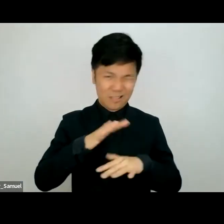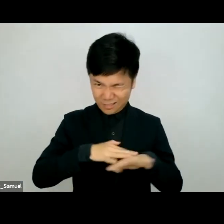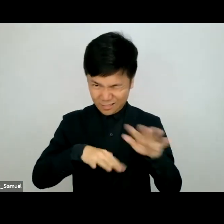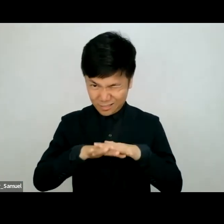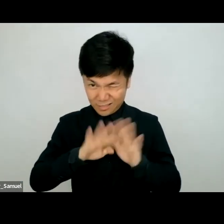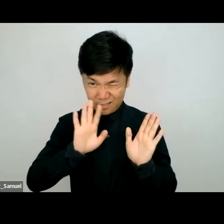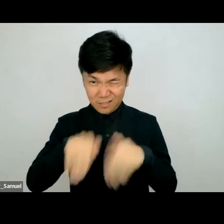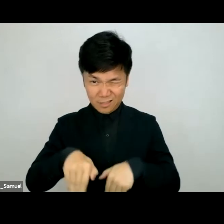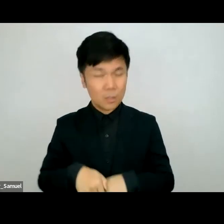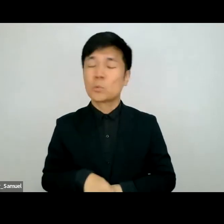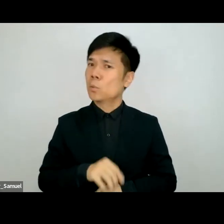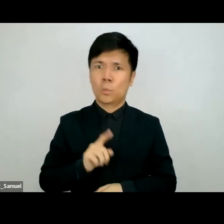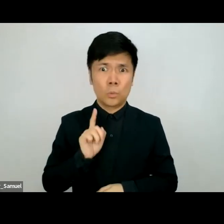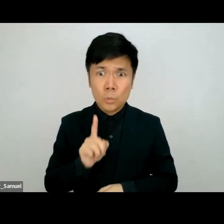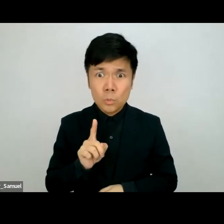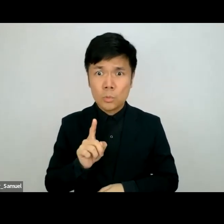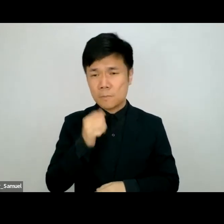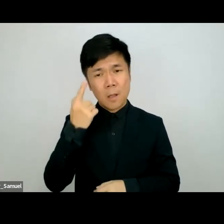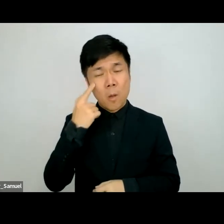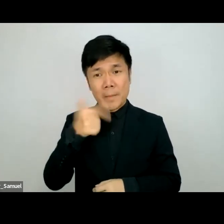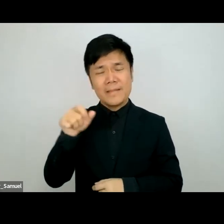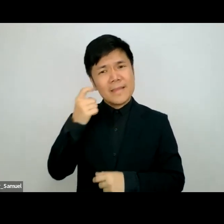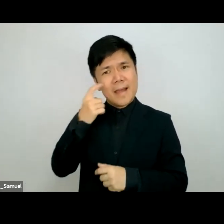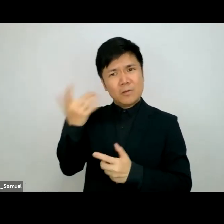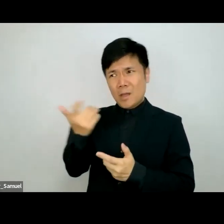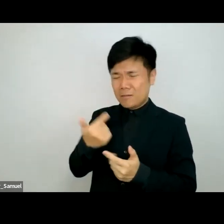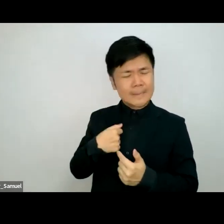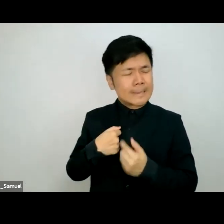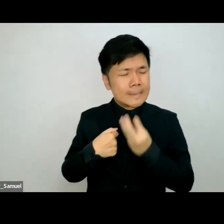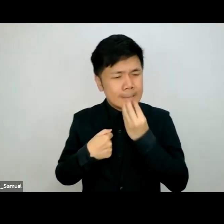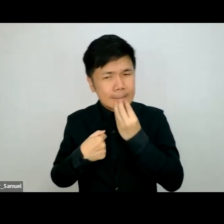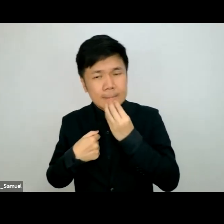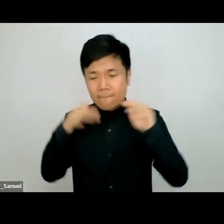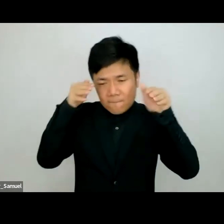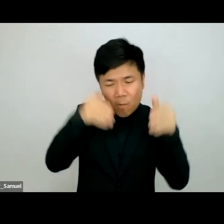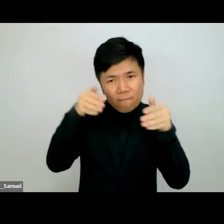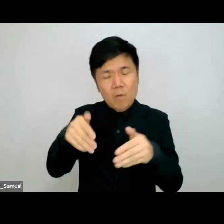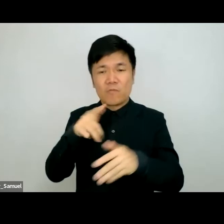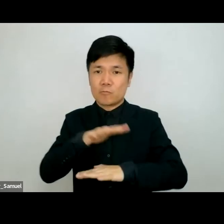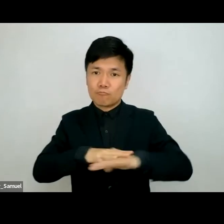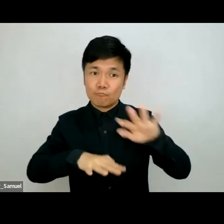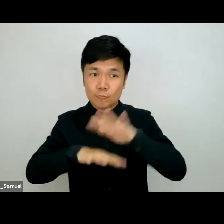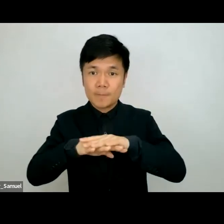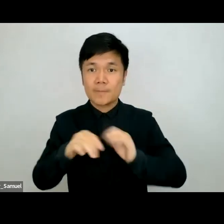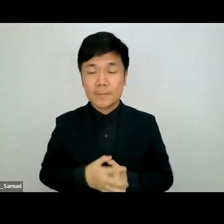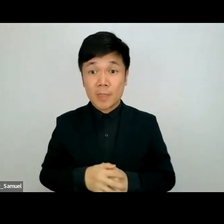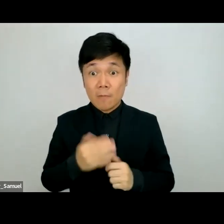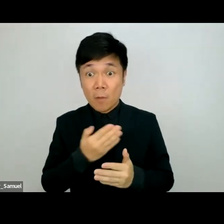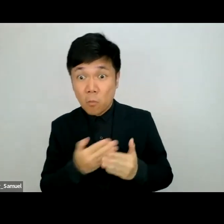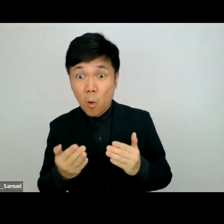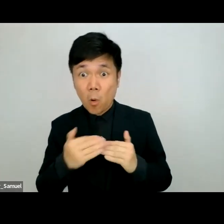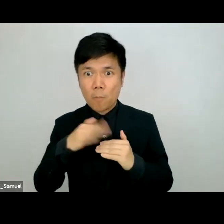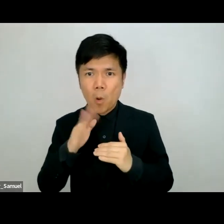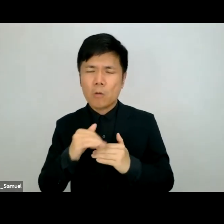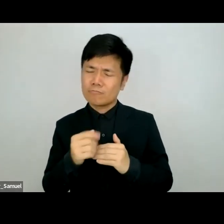pas parce qu'ils ne veulent pas, mais parce qu'il n'y a pas assez de connaissances, de manière de traiter cette